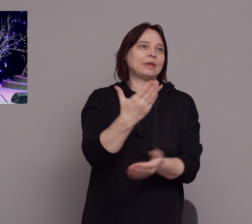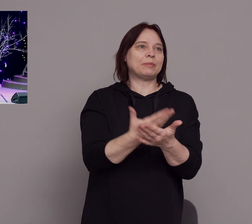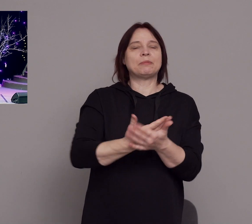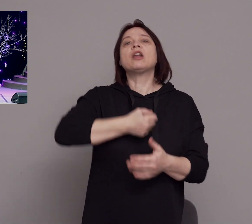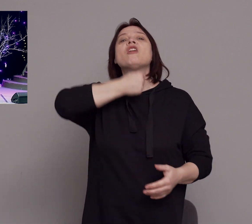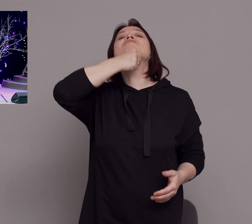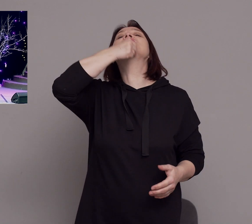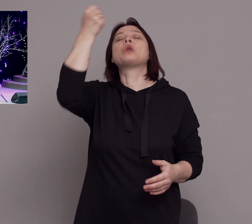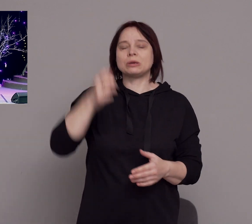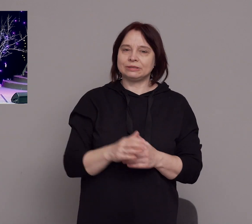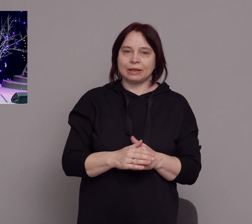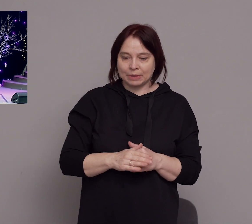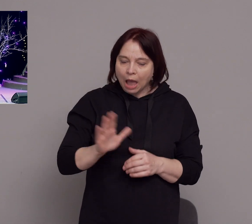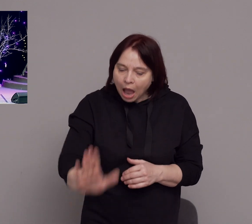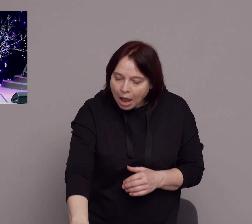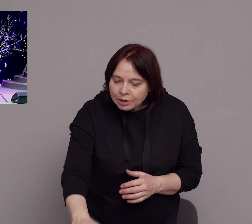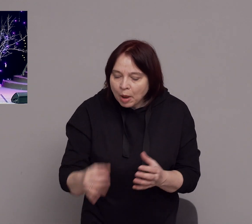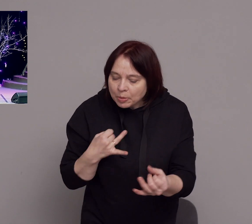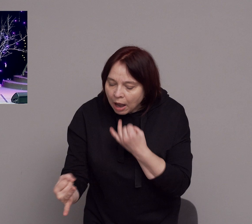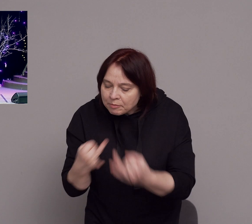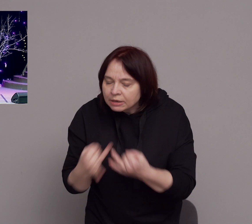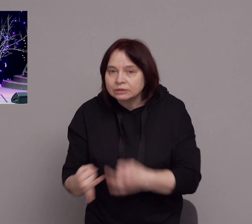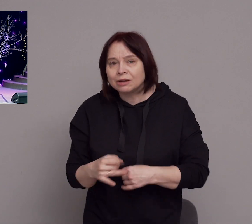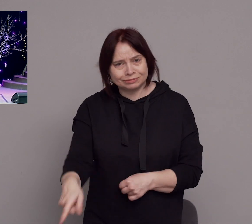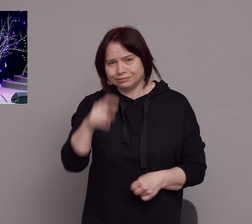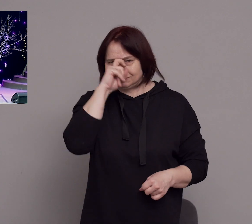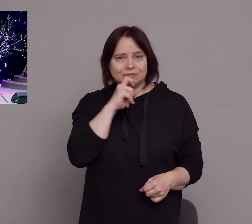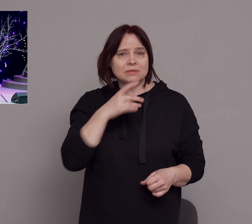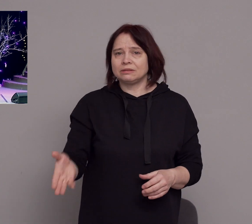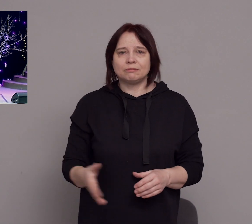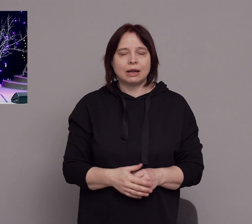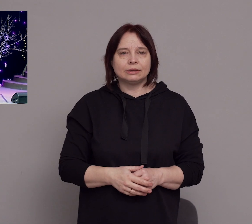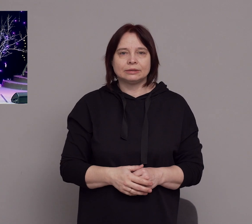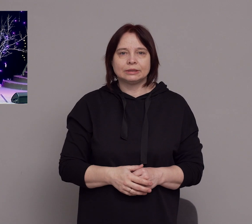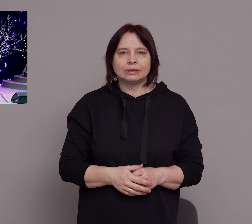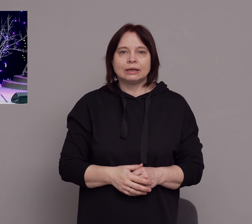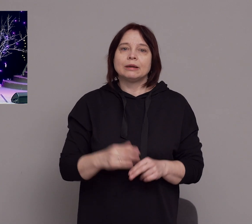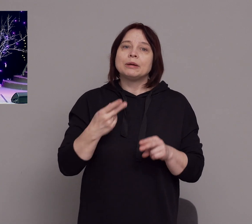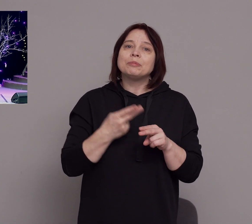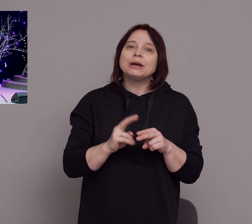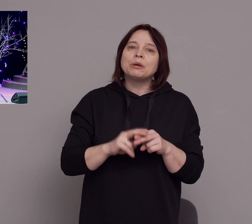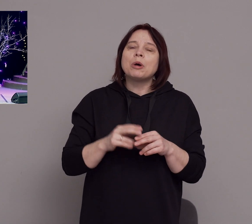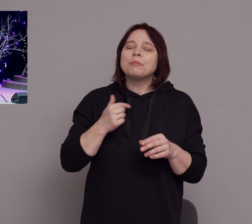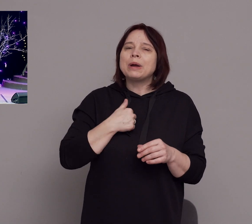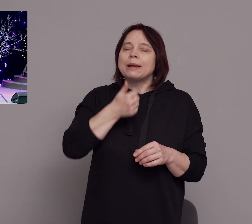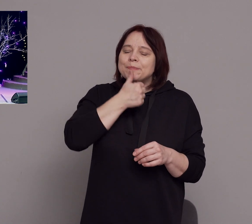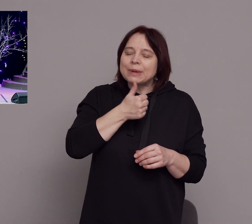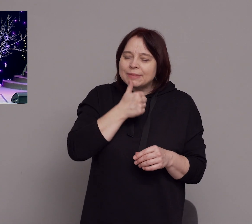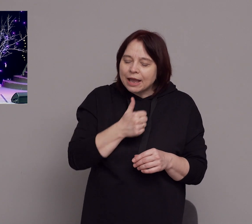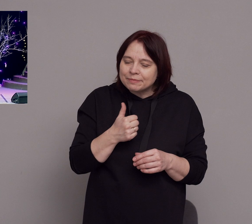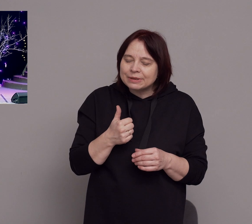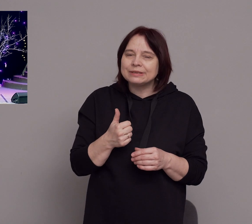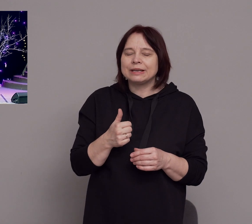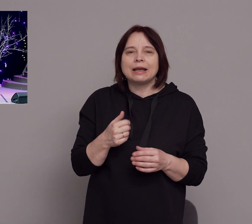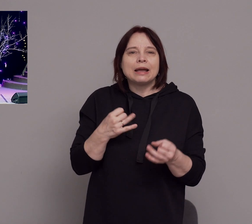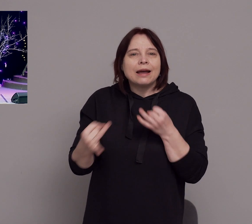Нам нужно заговорить на его языке. И когда мы общаемся друг с другом, как мы относимся друг к другу? Пытаемся ли мы в разговоре